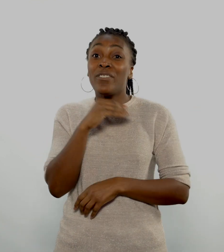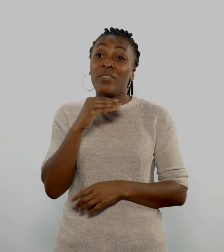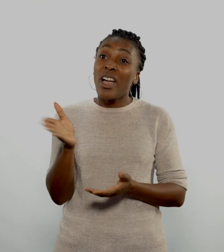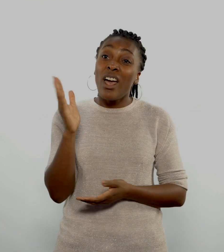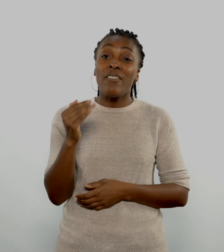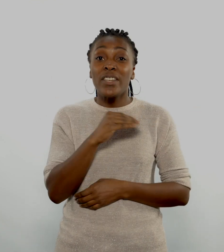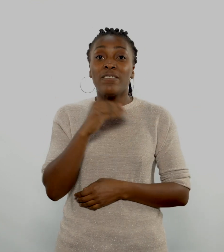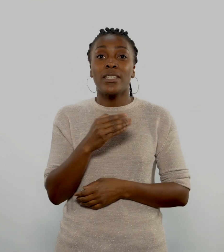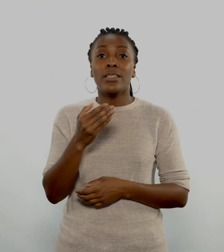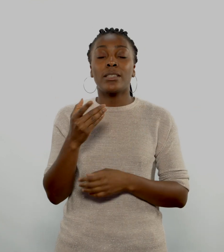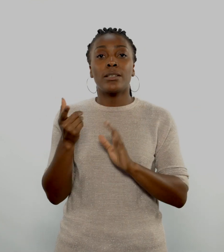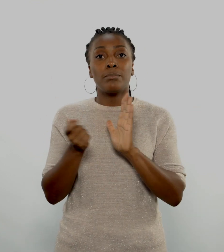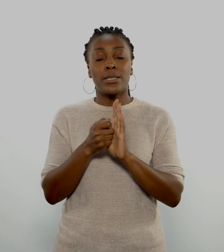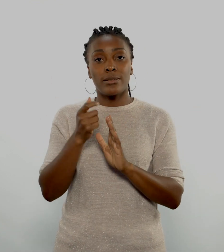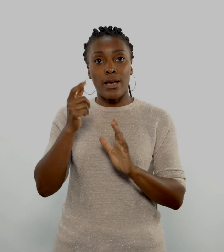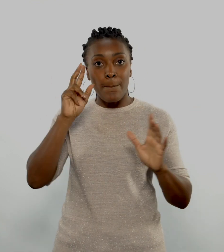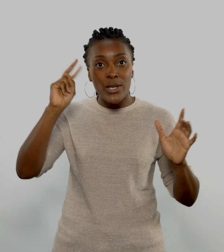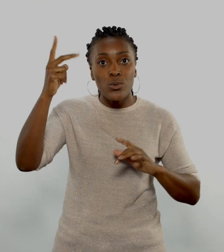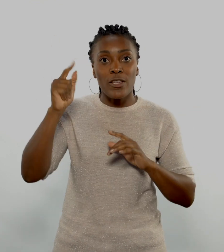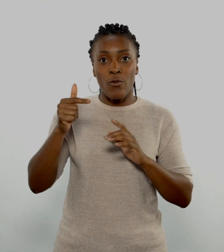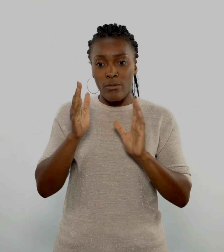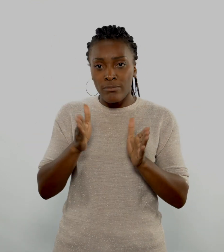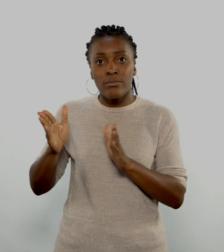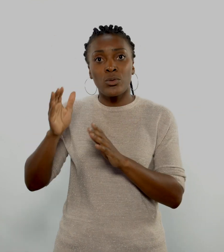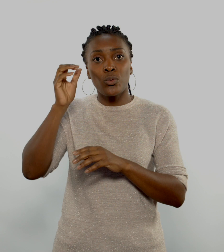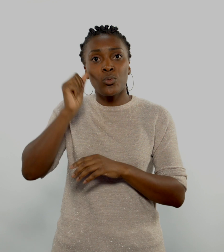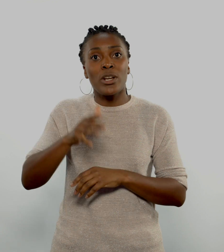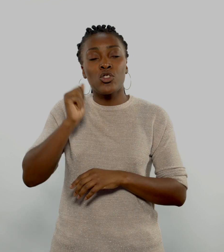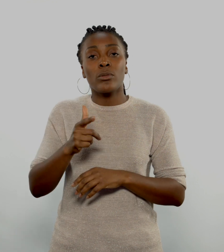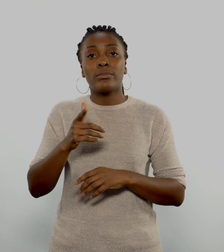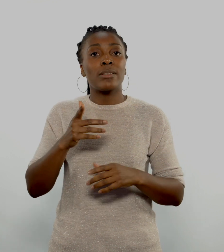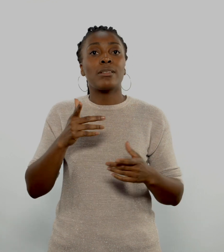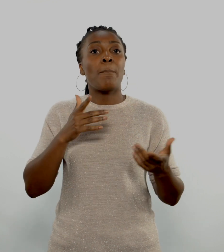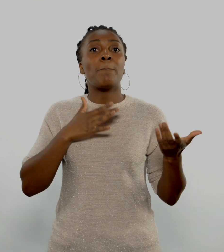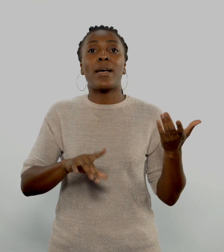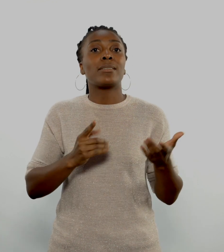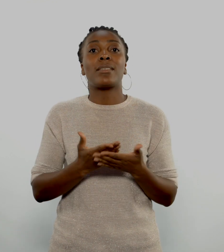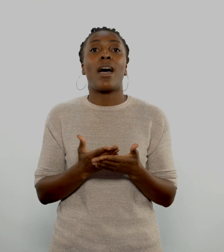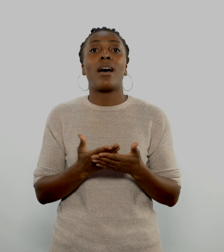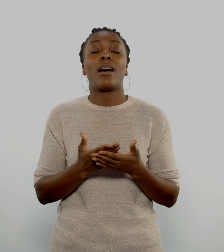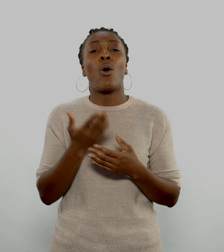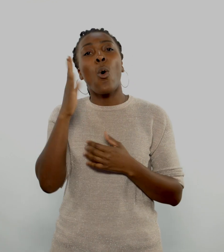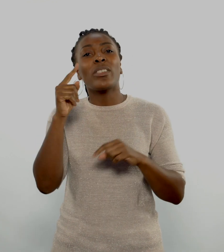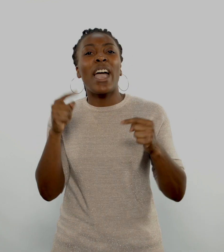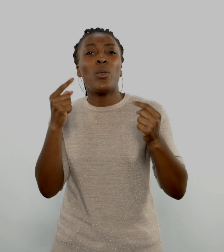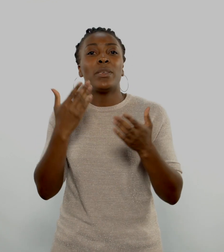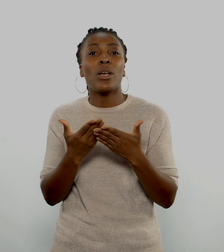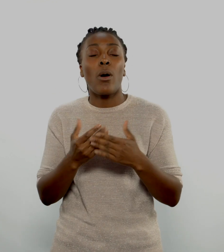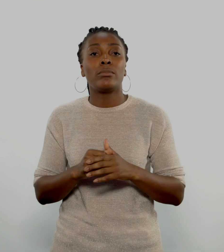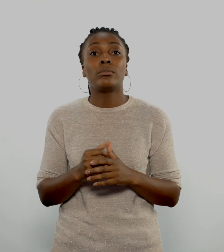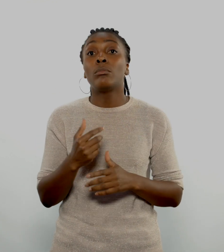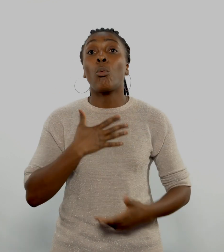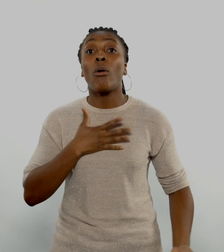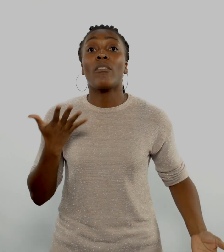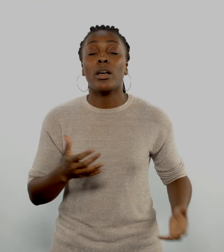aller super vite. Et lorsque on doit instaurer des habitudes chaque jour, on n'aime pas cela. Un autre ennemi, c'est à quoi ça